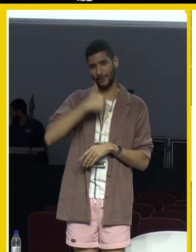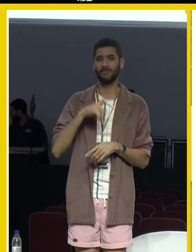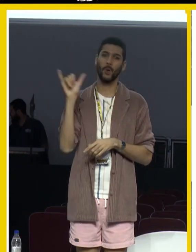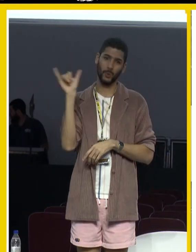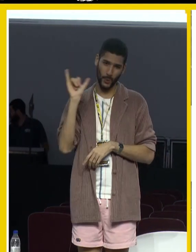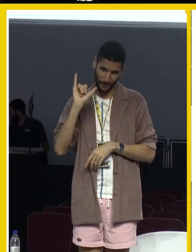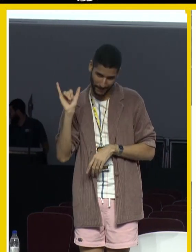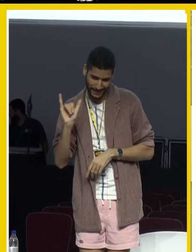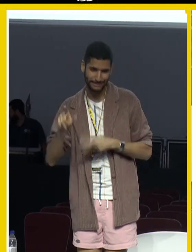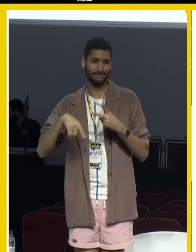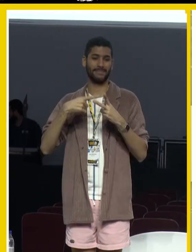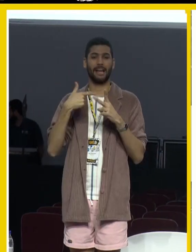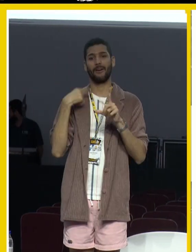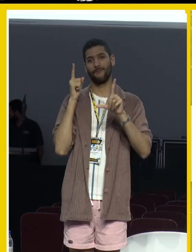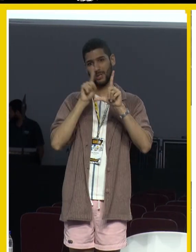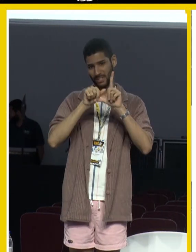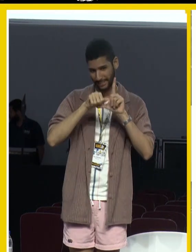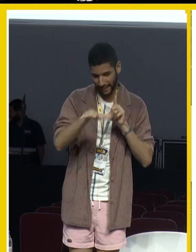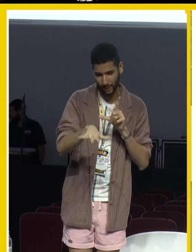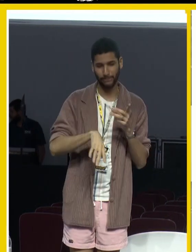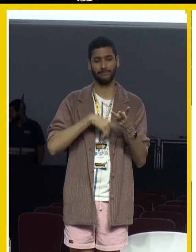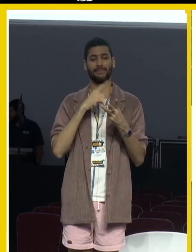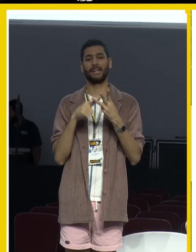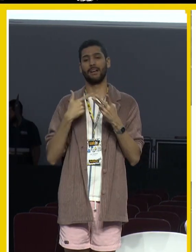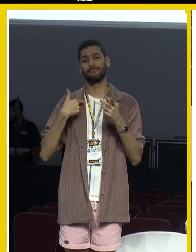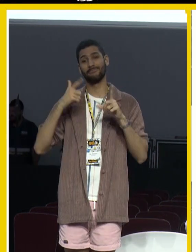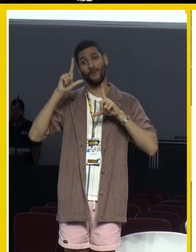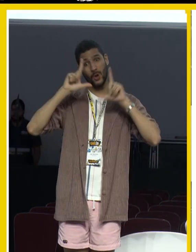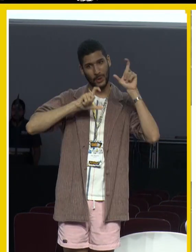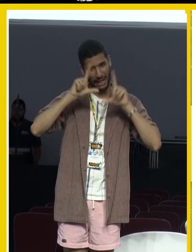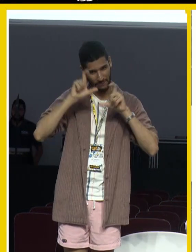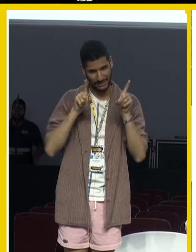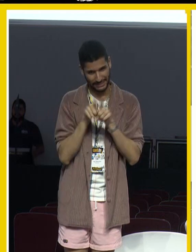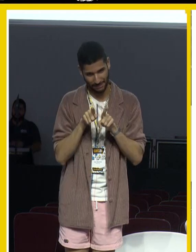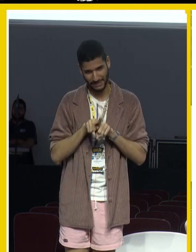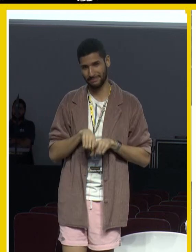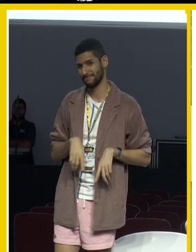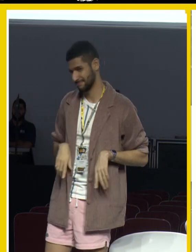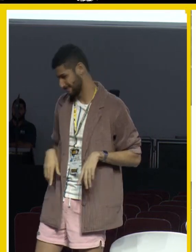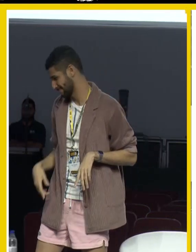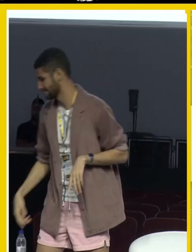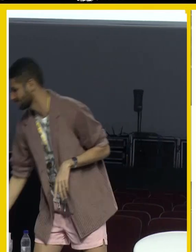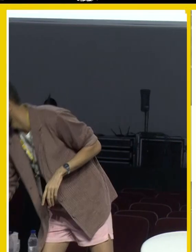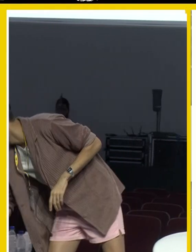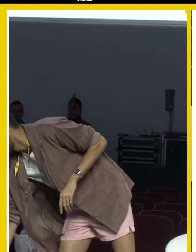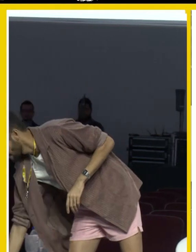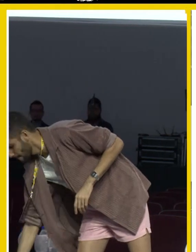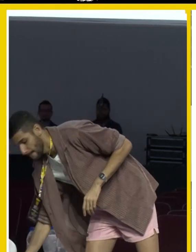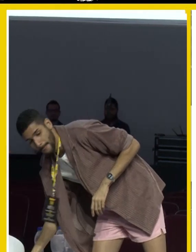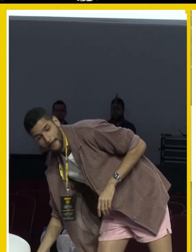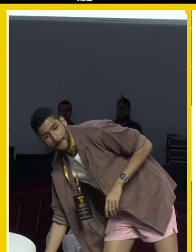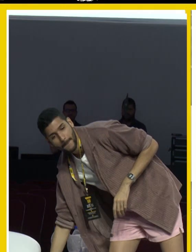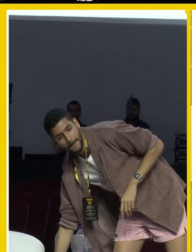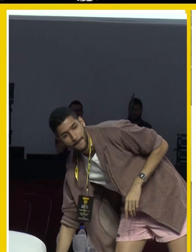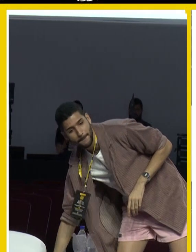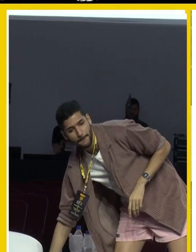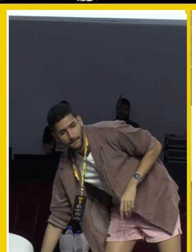ea e hoje eu sou é em outubro influenciado digital e fotógrafo também